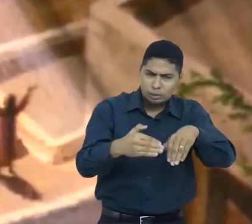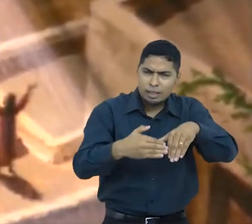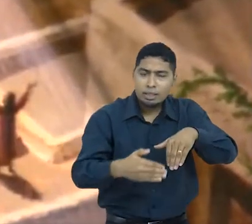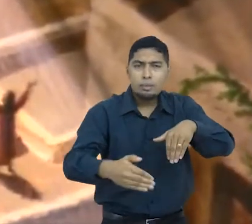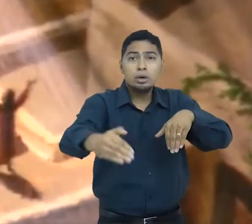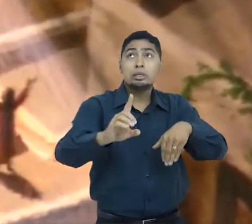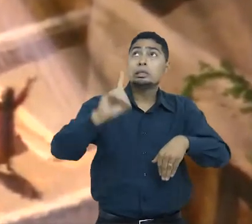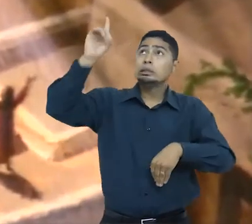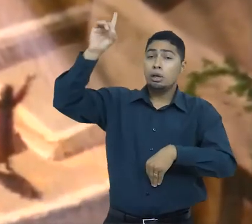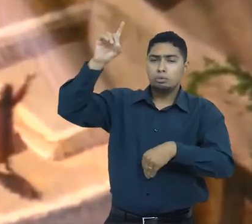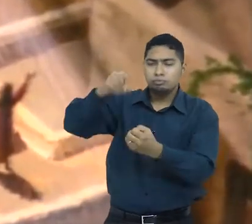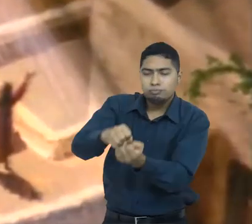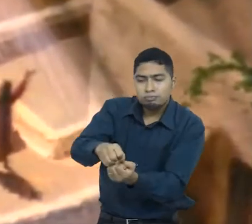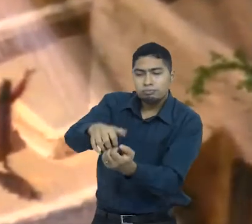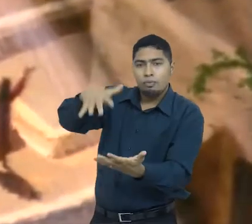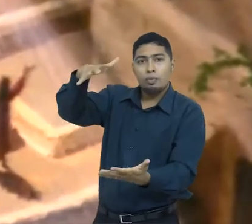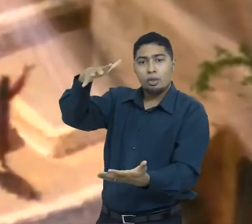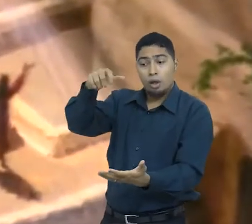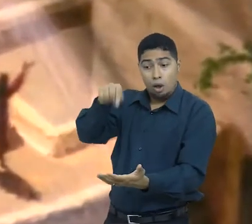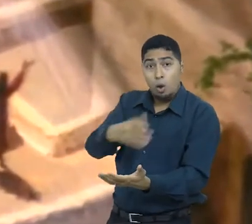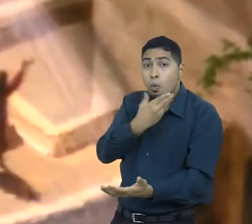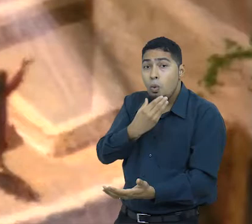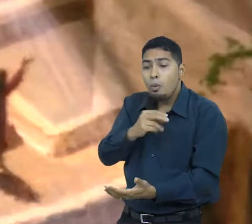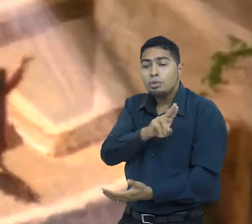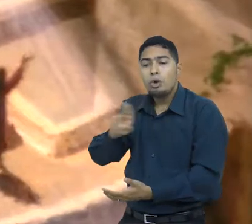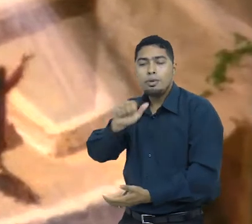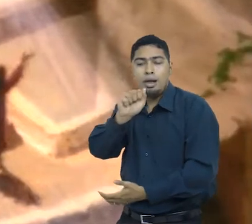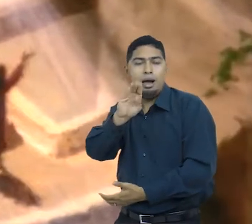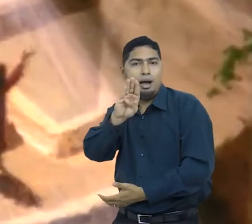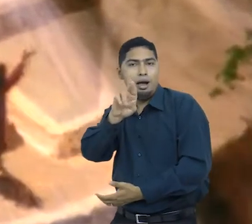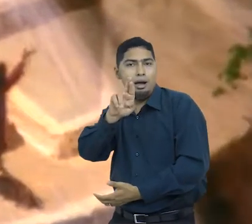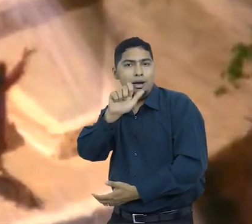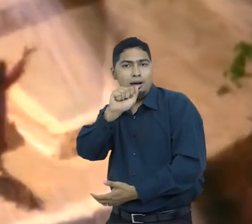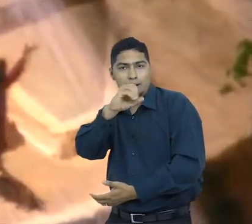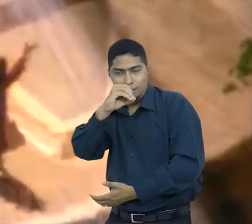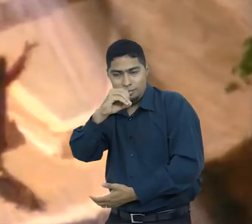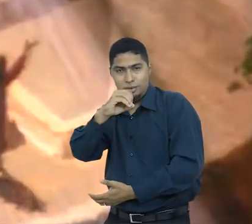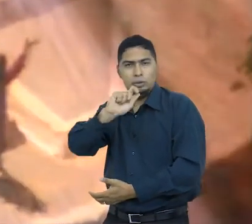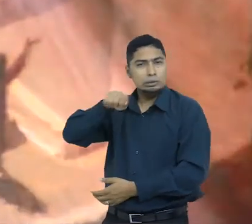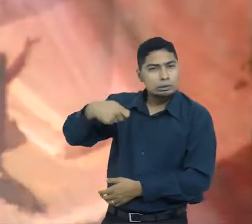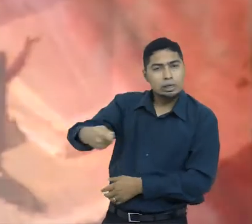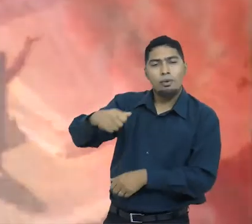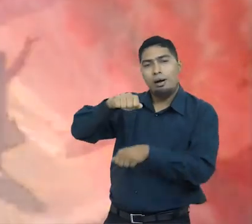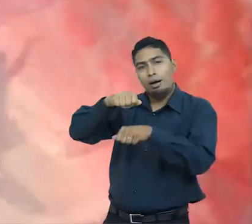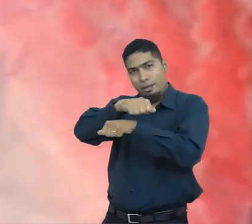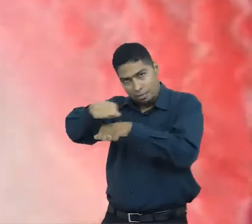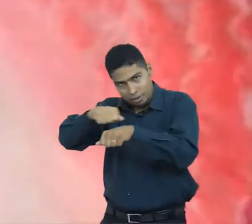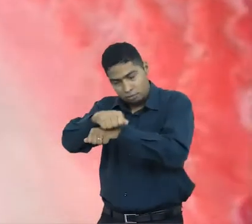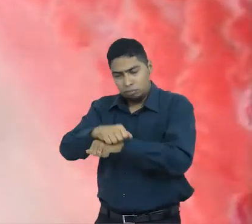Deus apareceu a um homem chamado Abrão na cidade de Ur. E Deus lhe disse: deixe seu país e